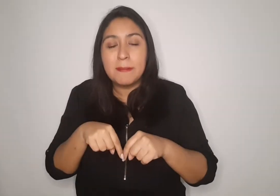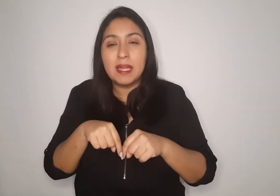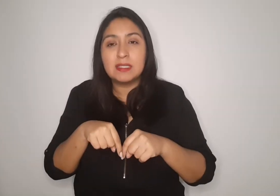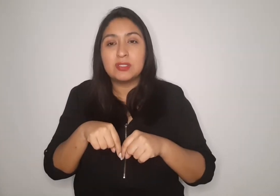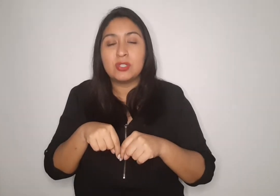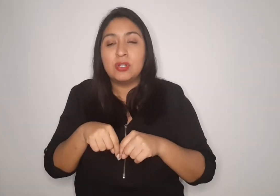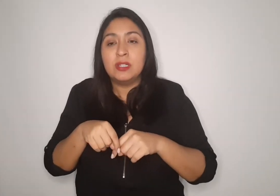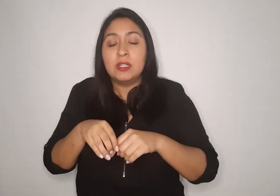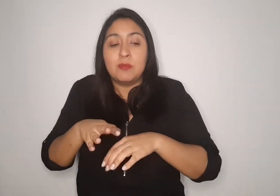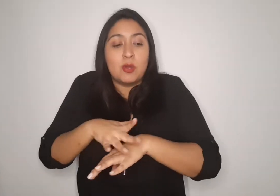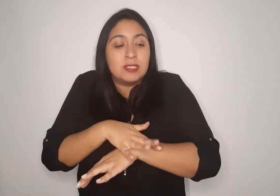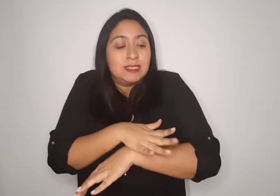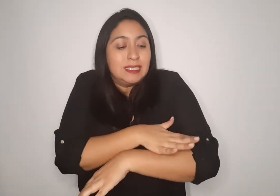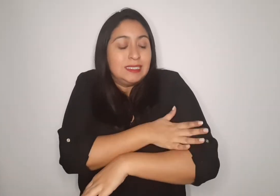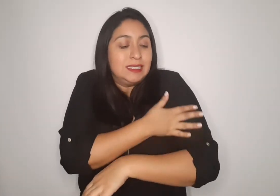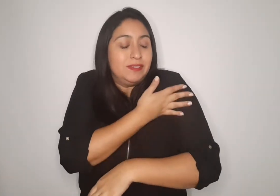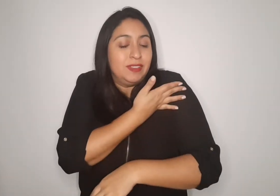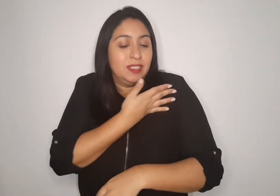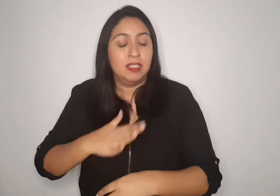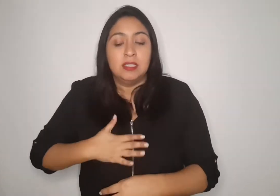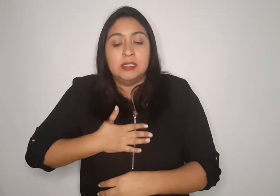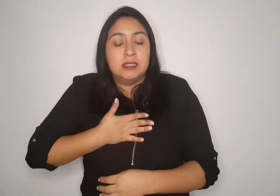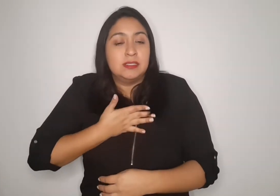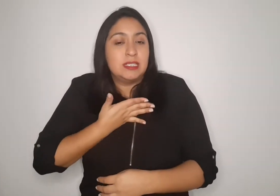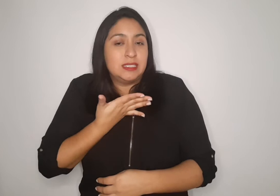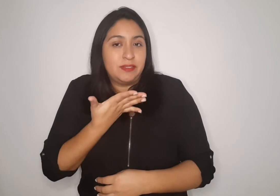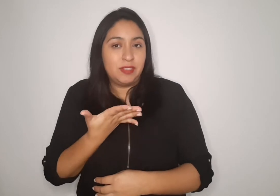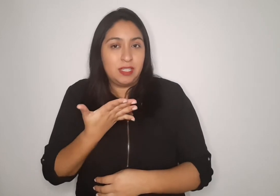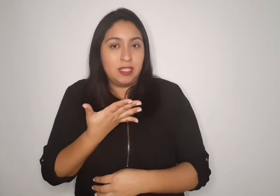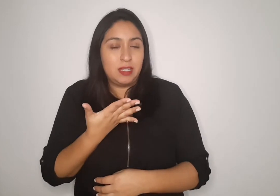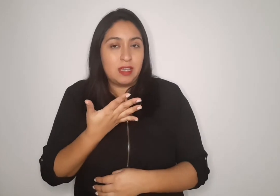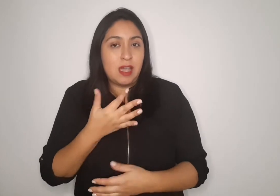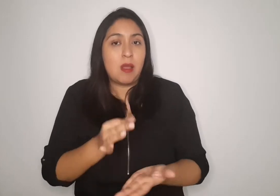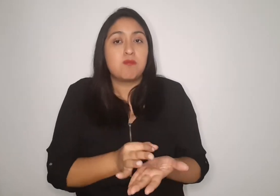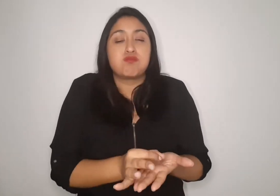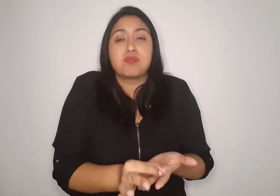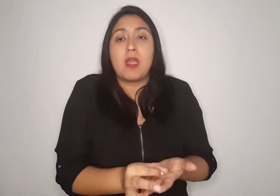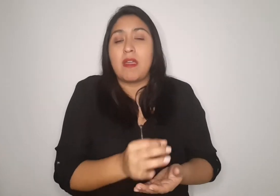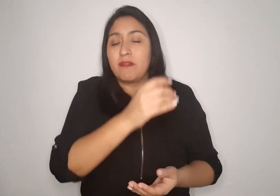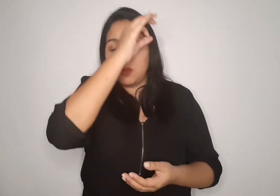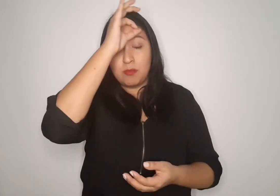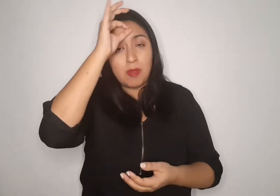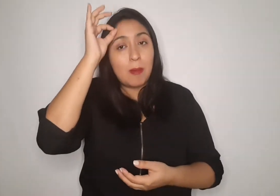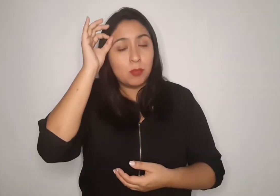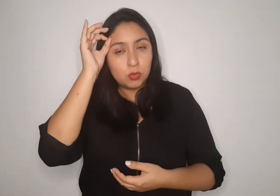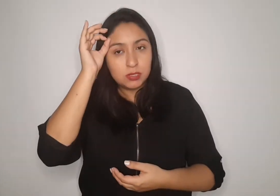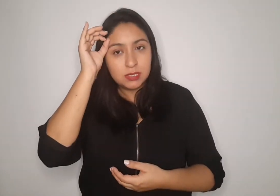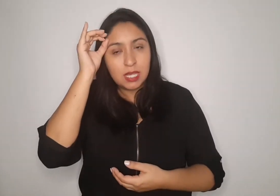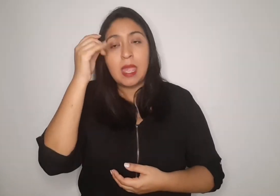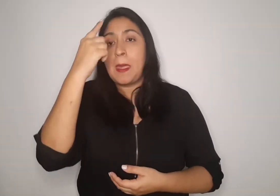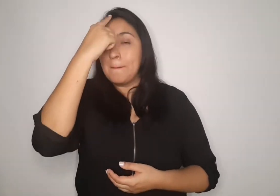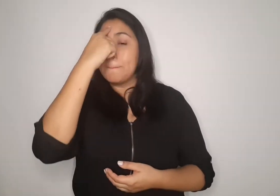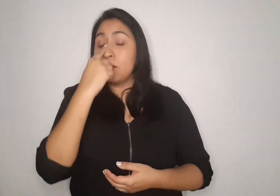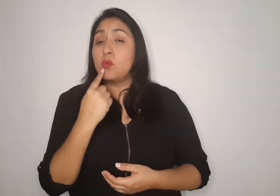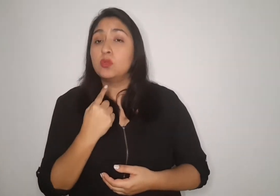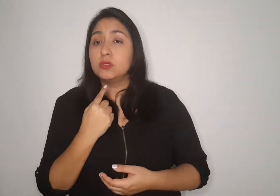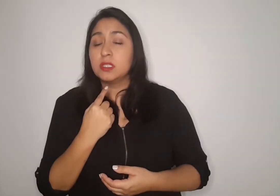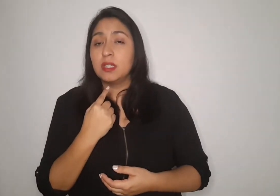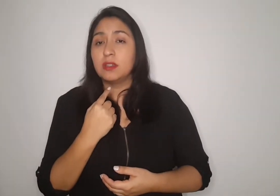sensibilización entre el pueblo mapuche, el museo y además